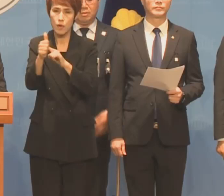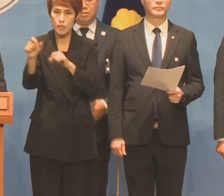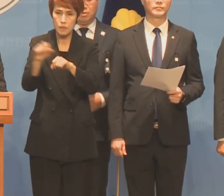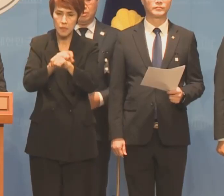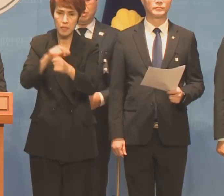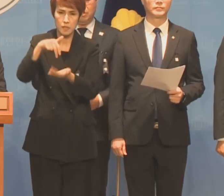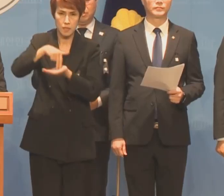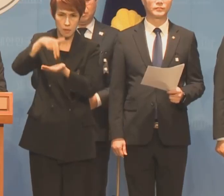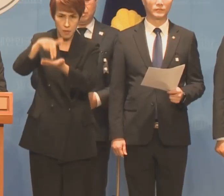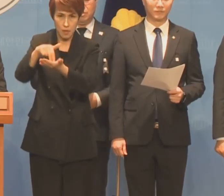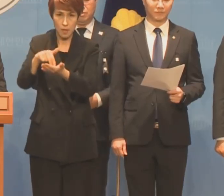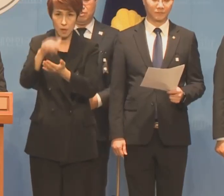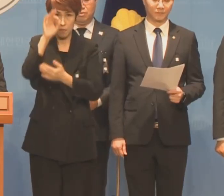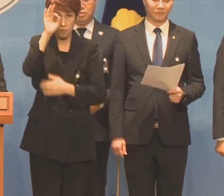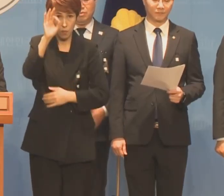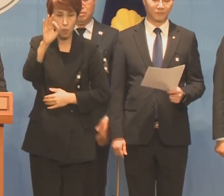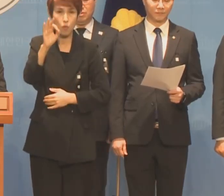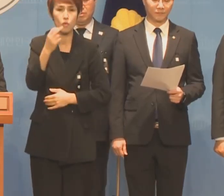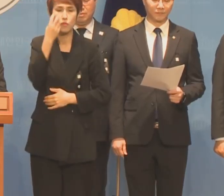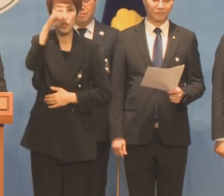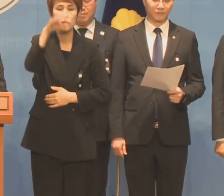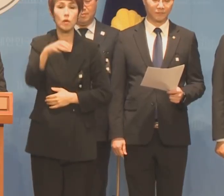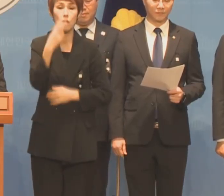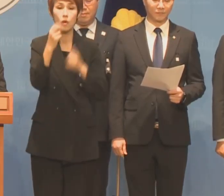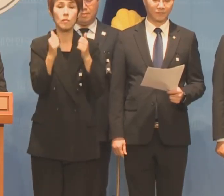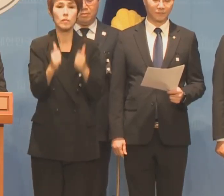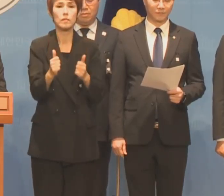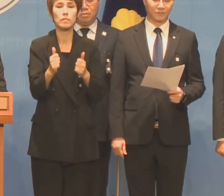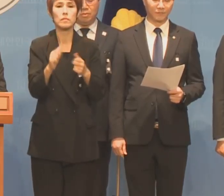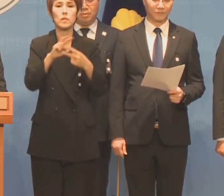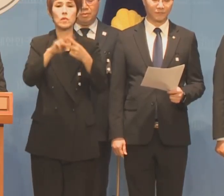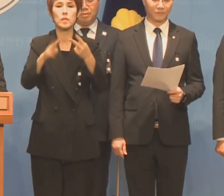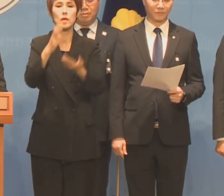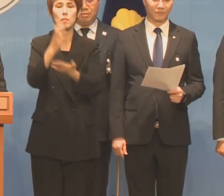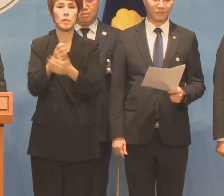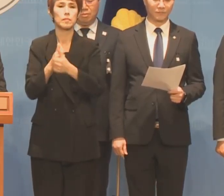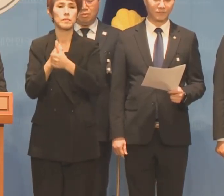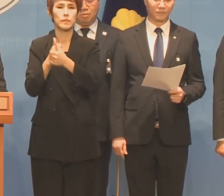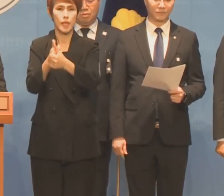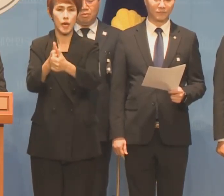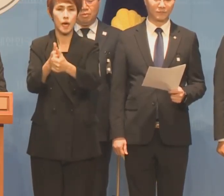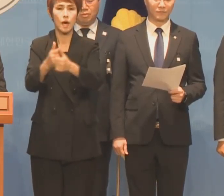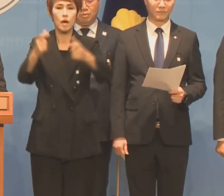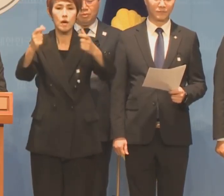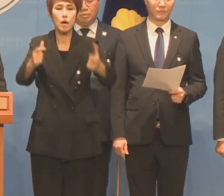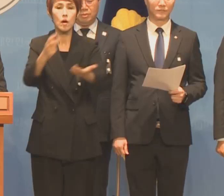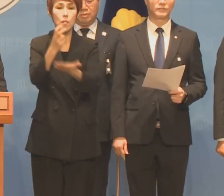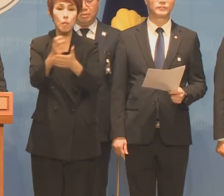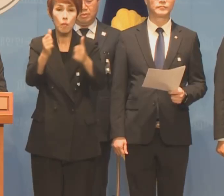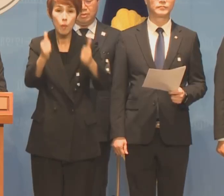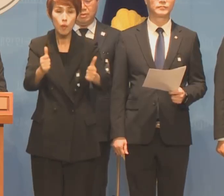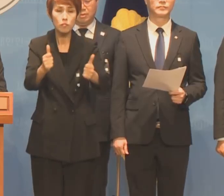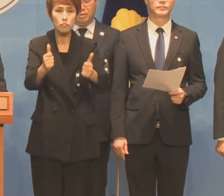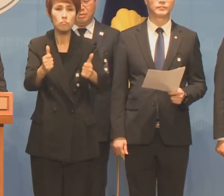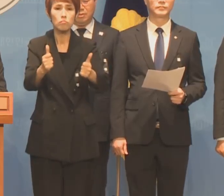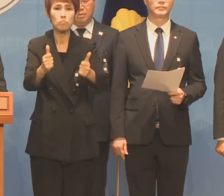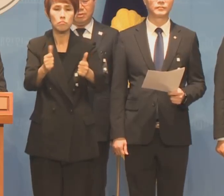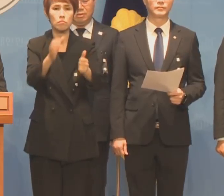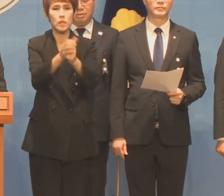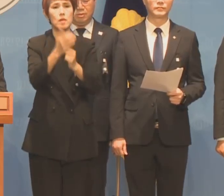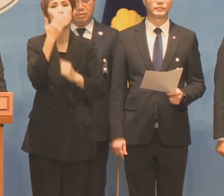등을 고려하여 수사처 검사는 형사소송법에 따른 관할 법원도 재판